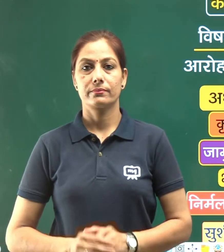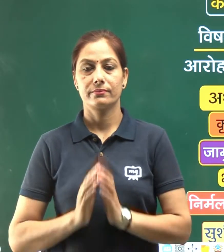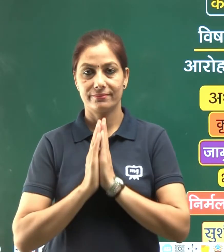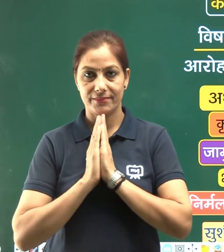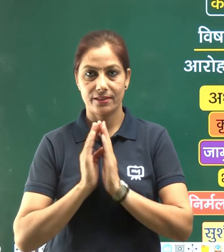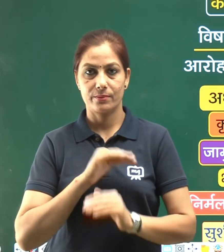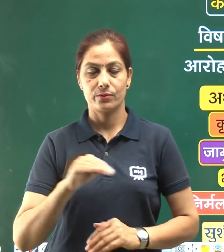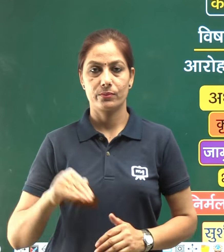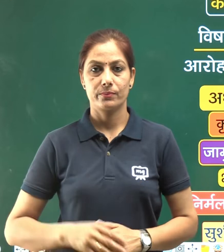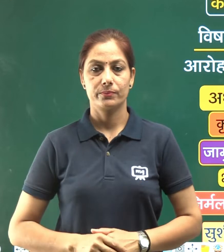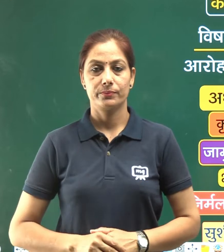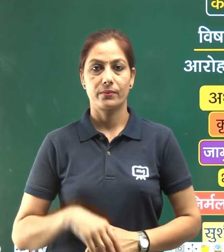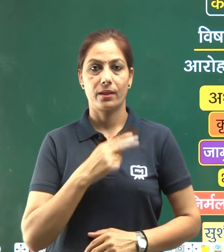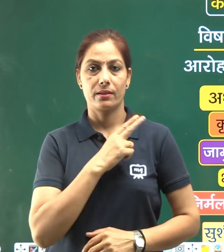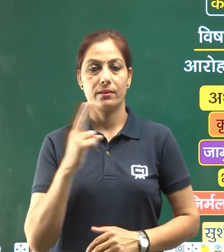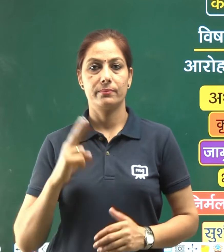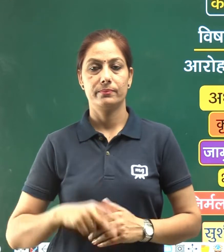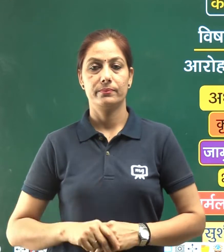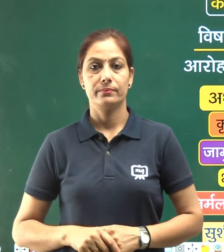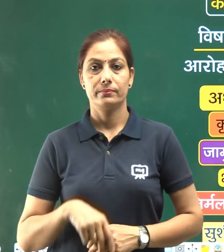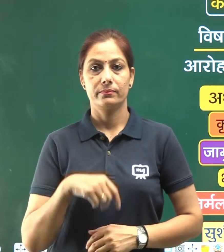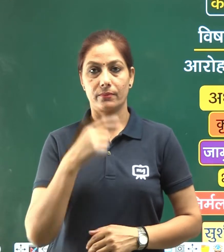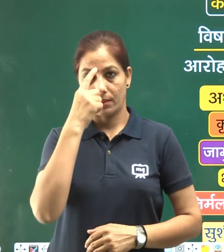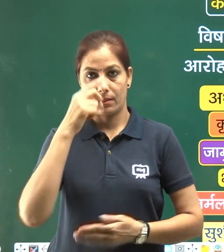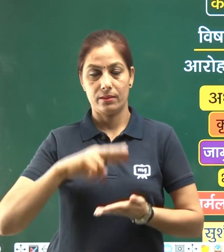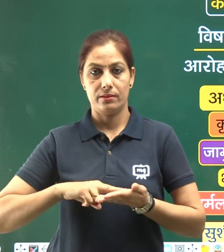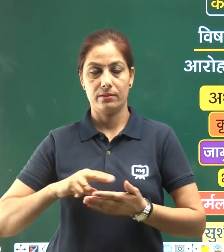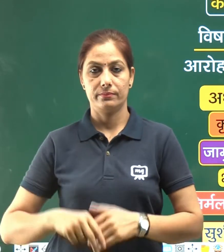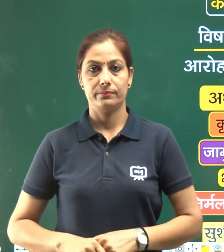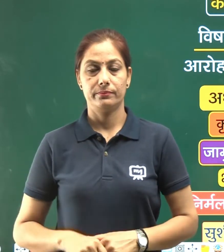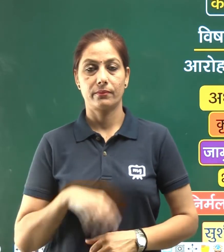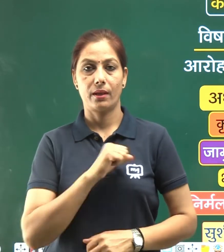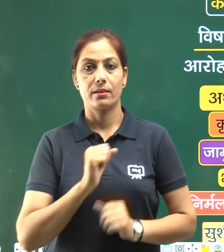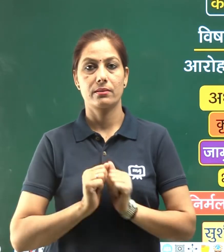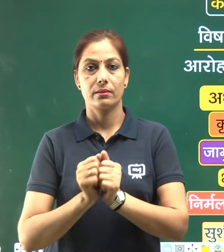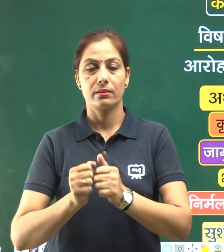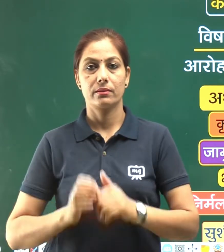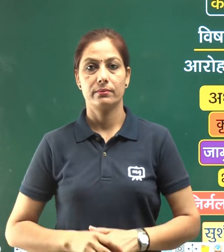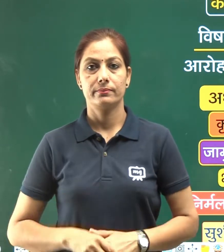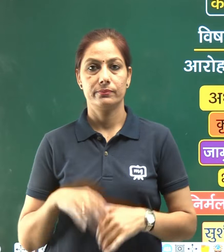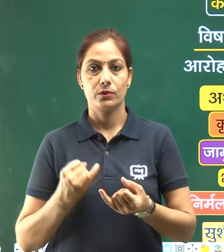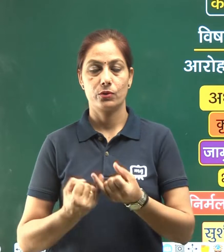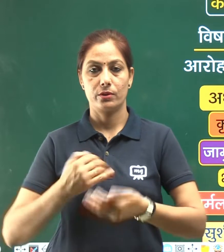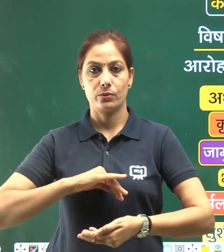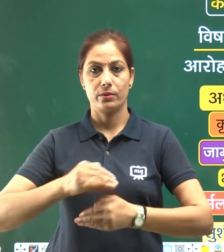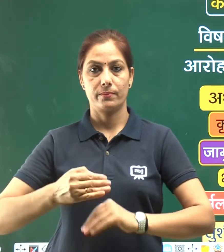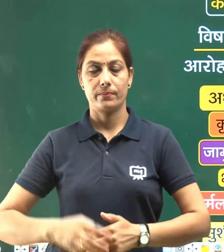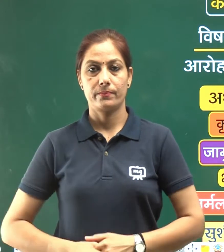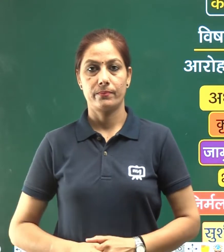नमस्कार बच्चों, मेरा नाम निर्मल कुमार गुप्ता, मेरे साथ हैं सुशीला